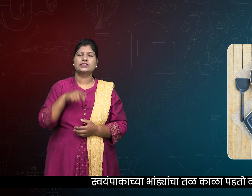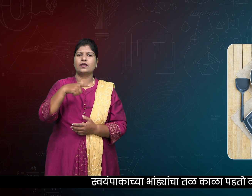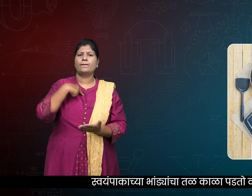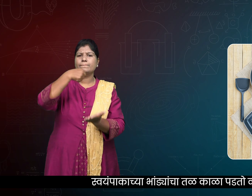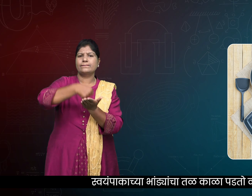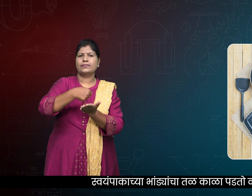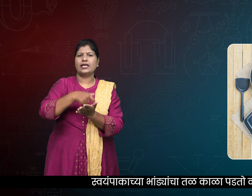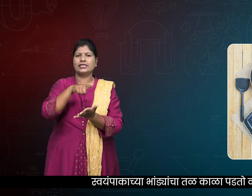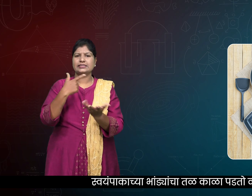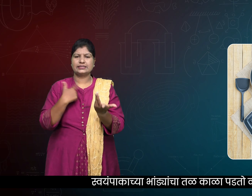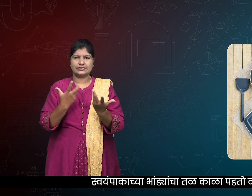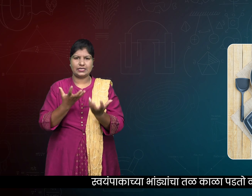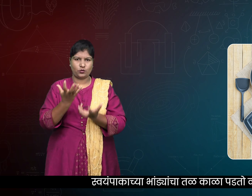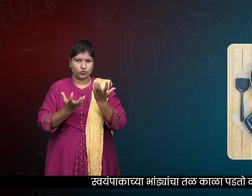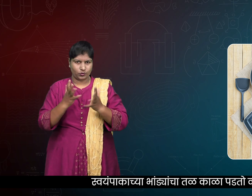भांड्यांचा तळ काळा पडतो कारण